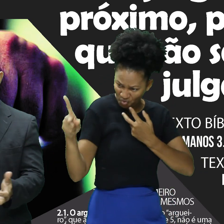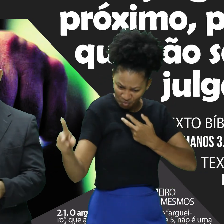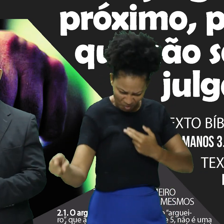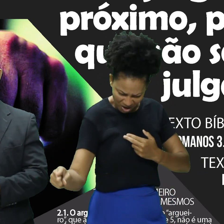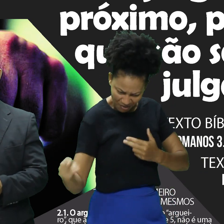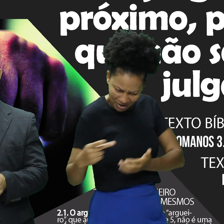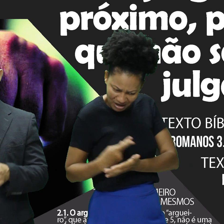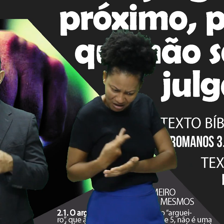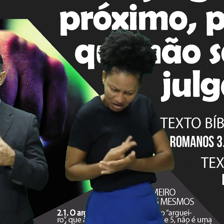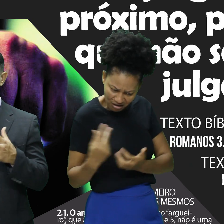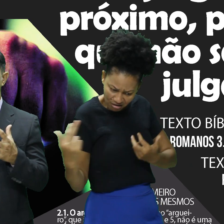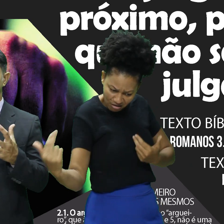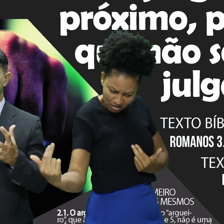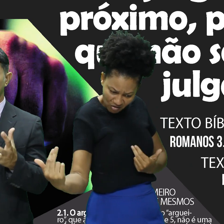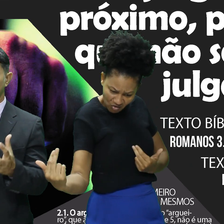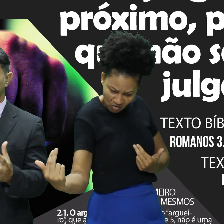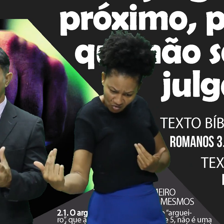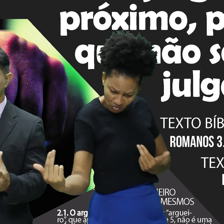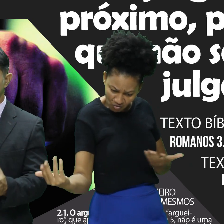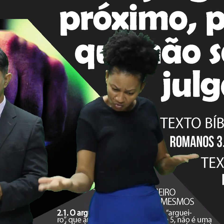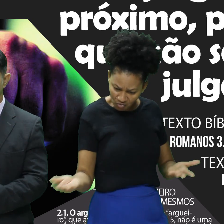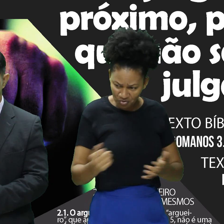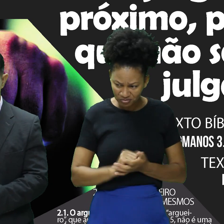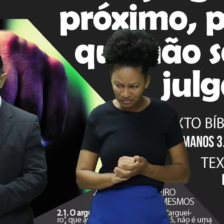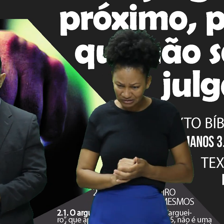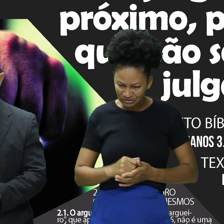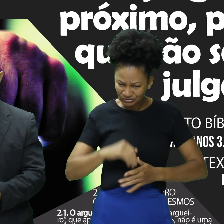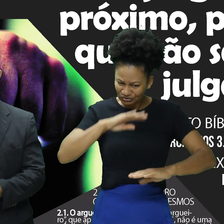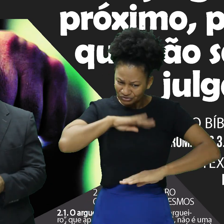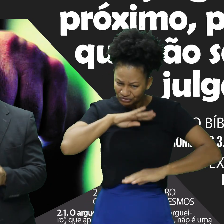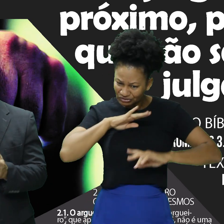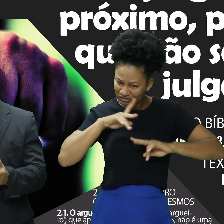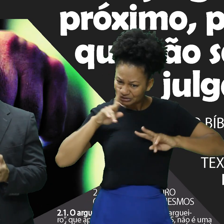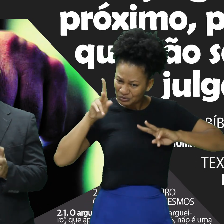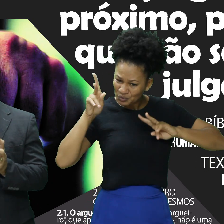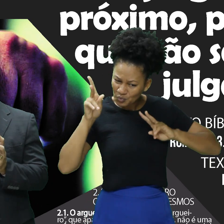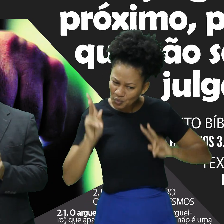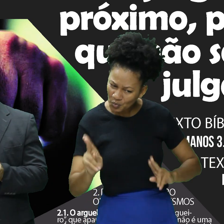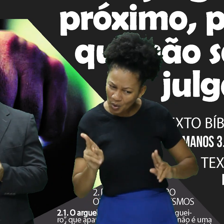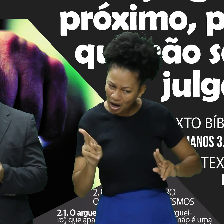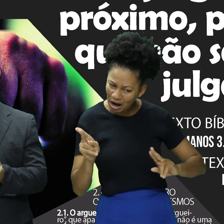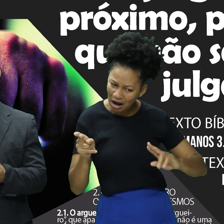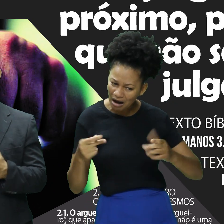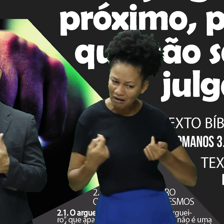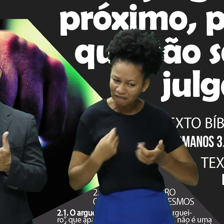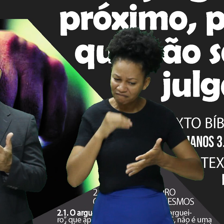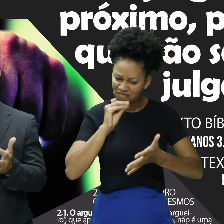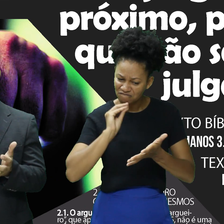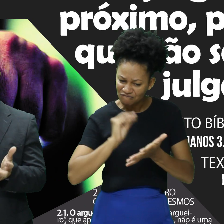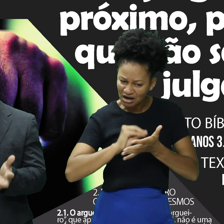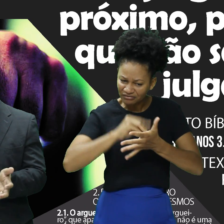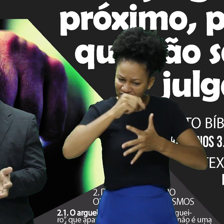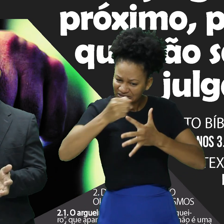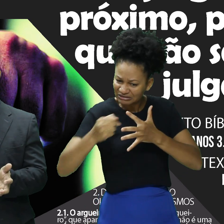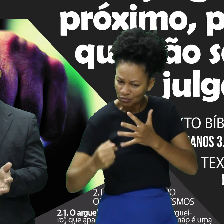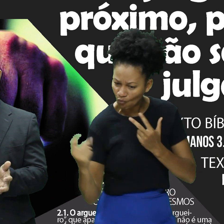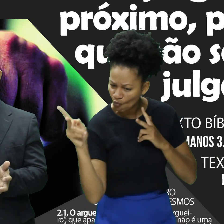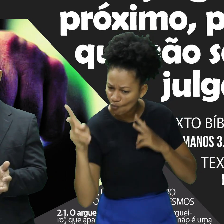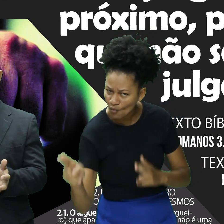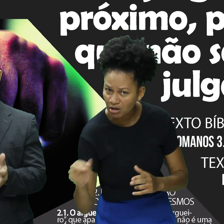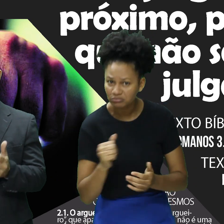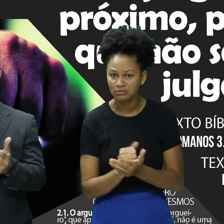erro, se você não está nas mesmas condições. Então, julgar as pessoas precipitadamente